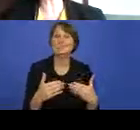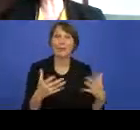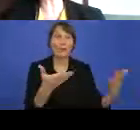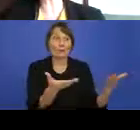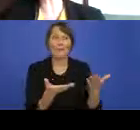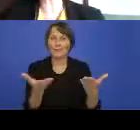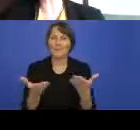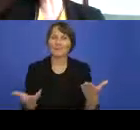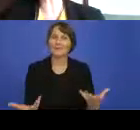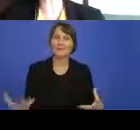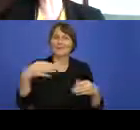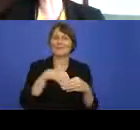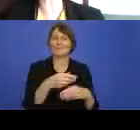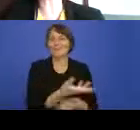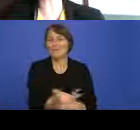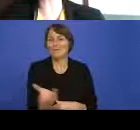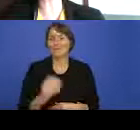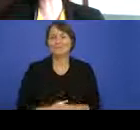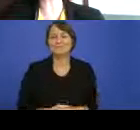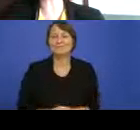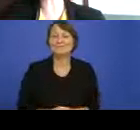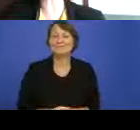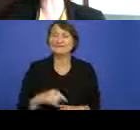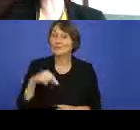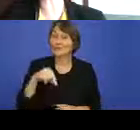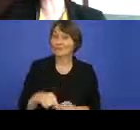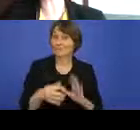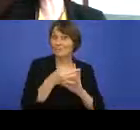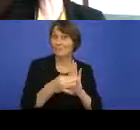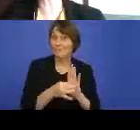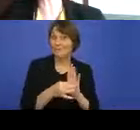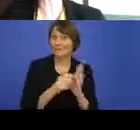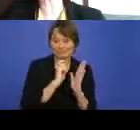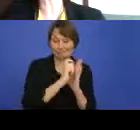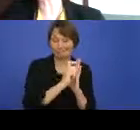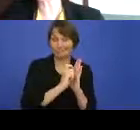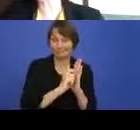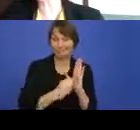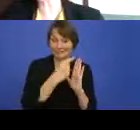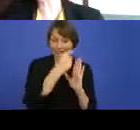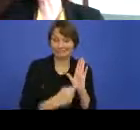contexte socio-économique et leur handicap possible. Il est important de commencer par dire que dans ce document, nous avons